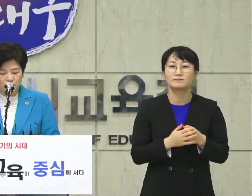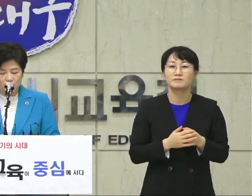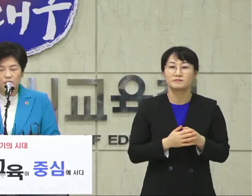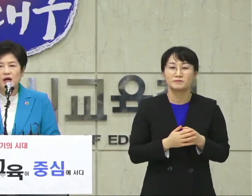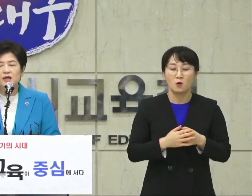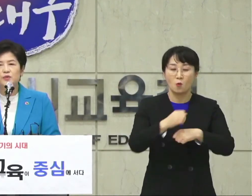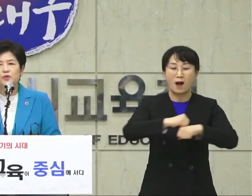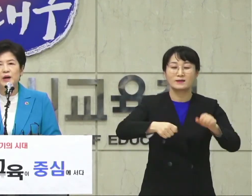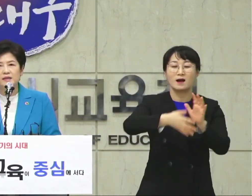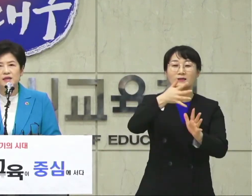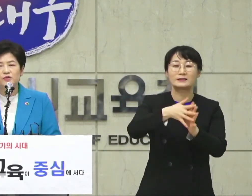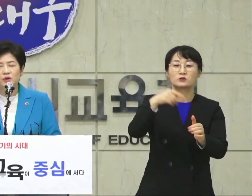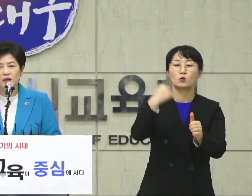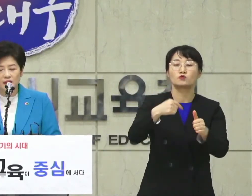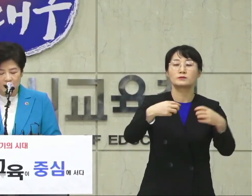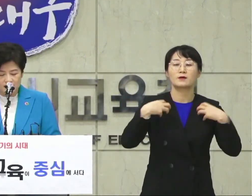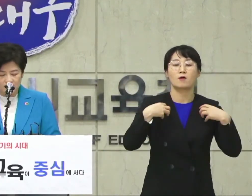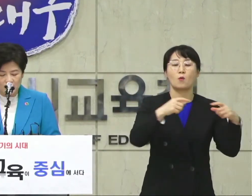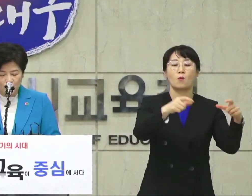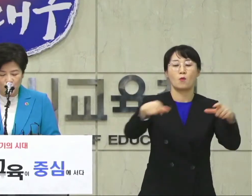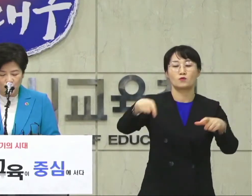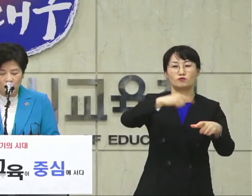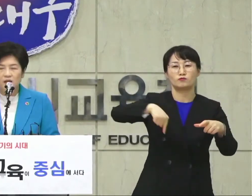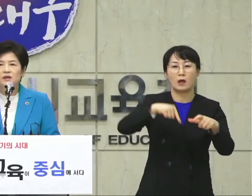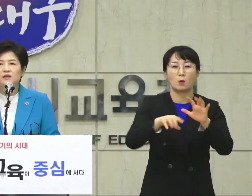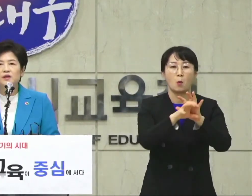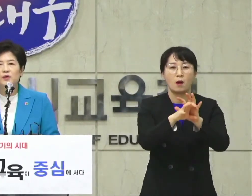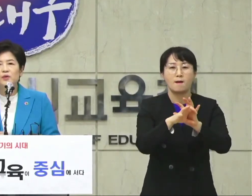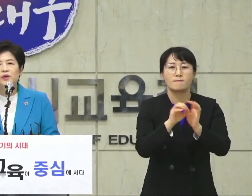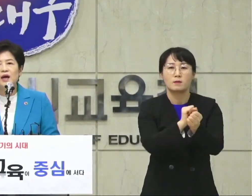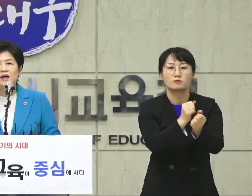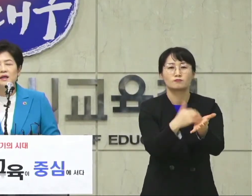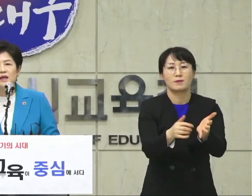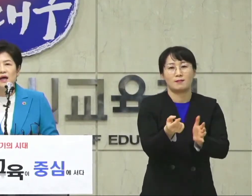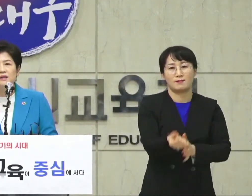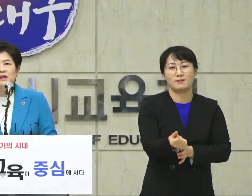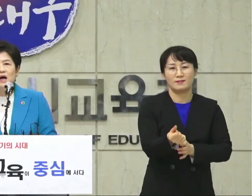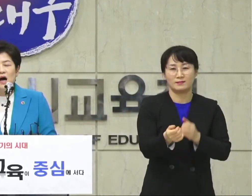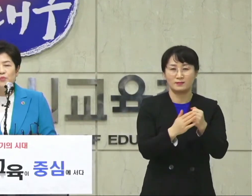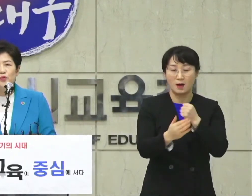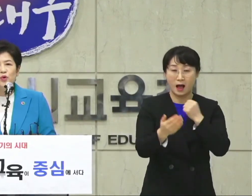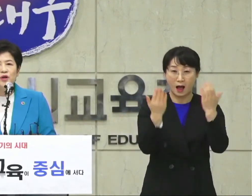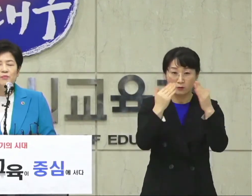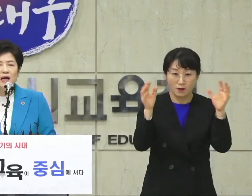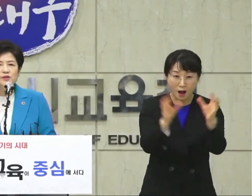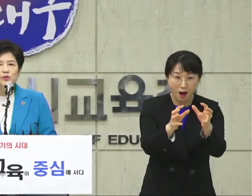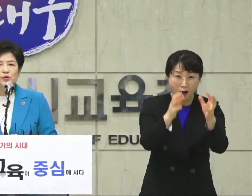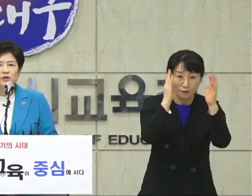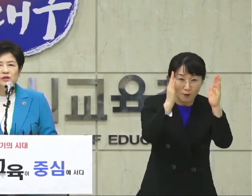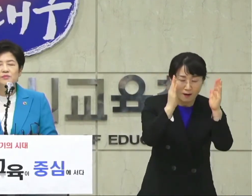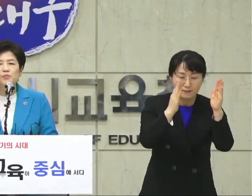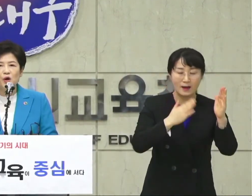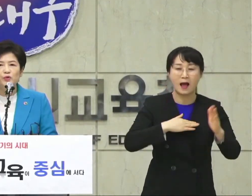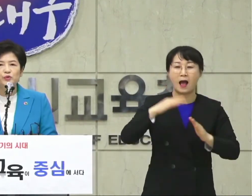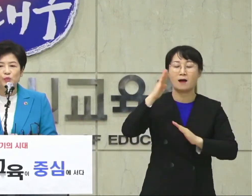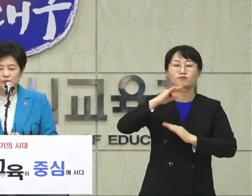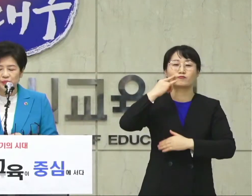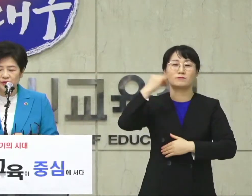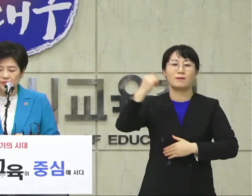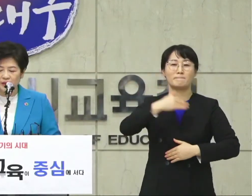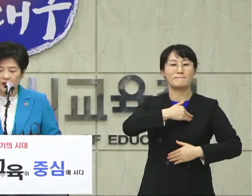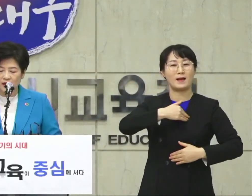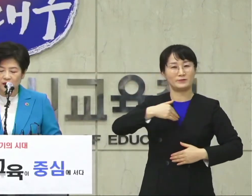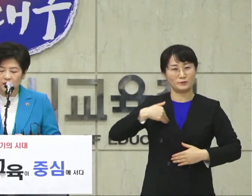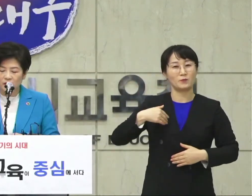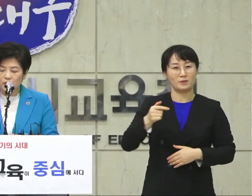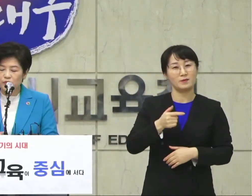교육청 기준 코로나19 발생률이 가장 낮고 등교 개학에 대한 학부모의 만족도는 매우